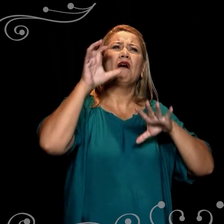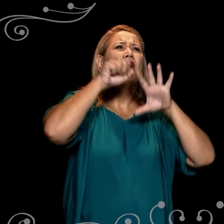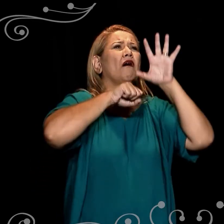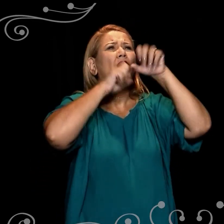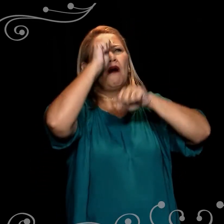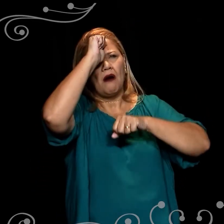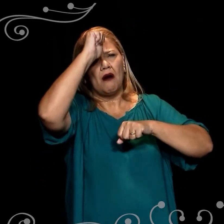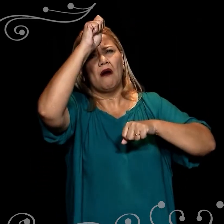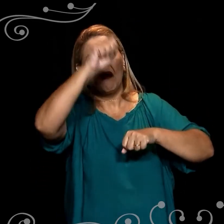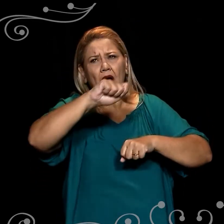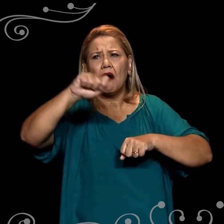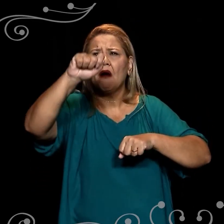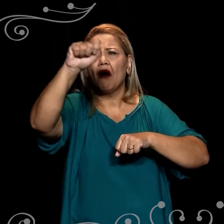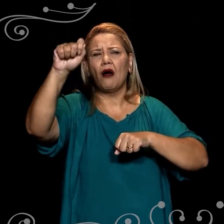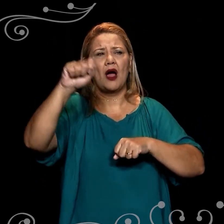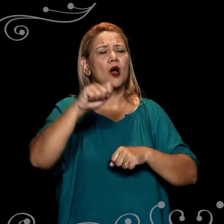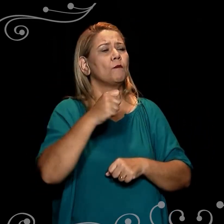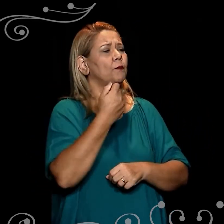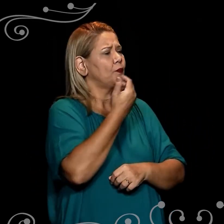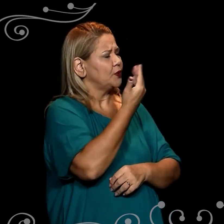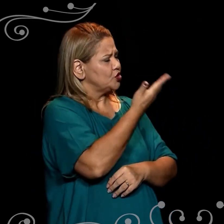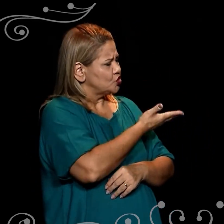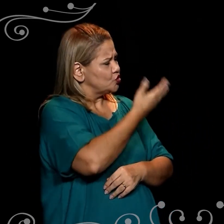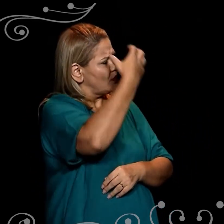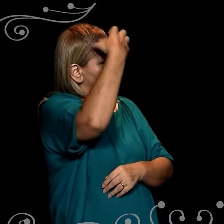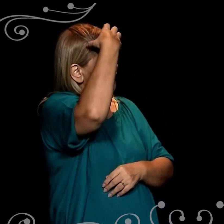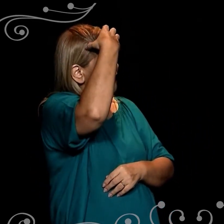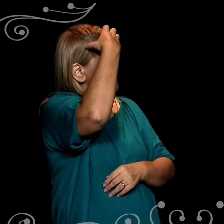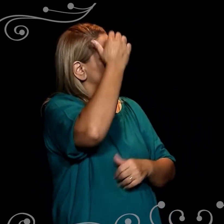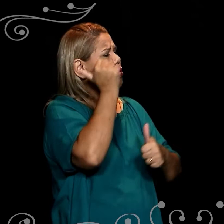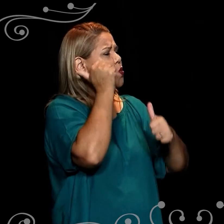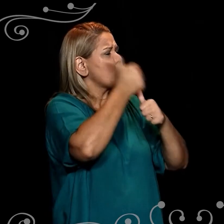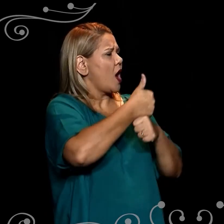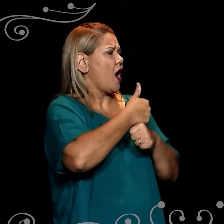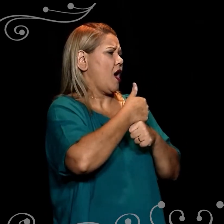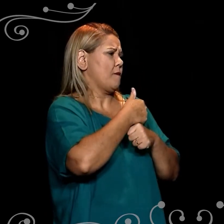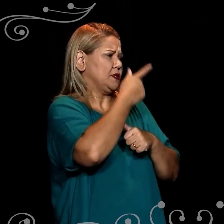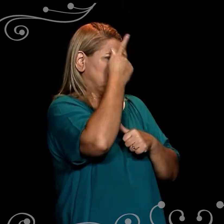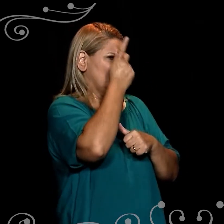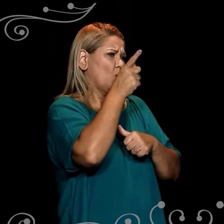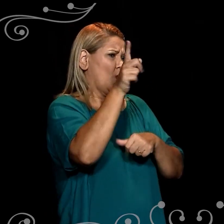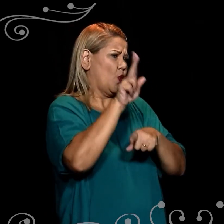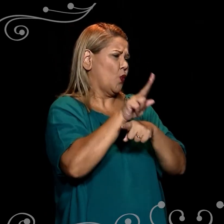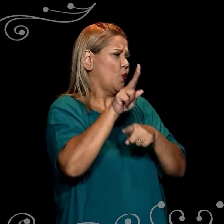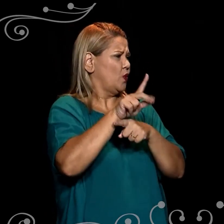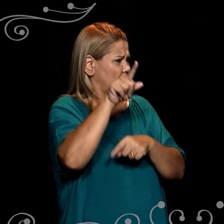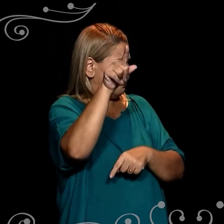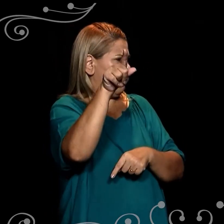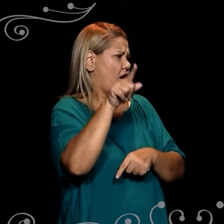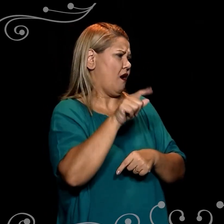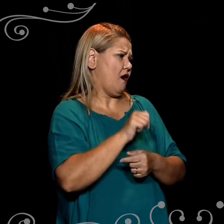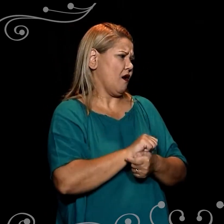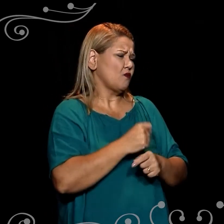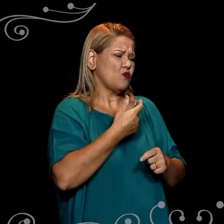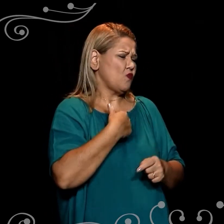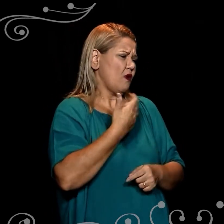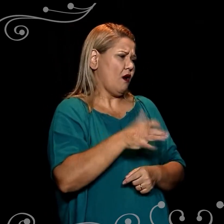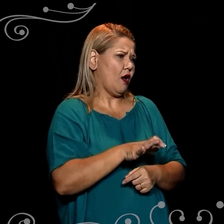outra pessoa para guardar os gansos com ele. O rei quis saber o porquê daquele pedido,